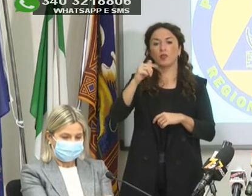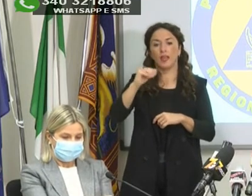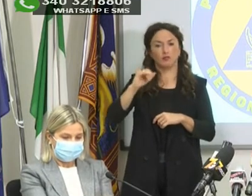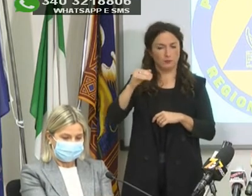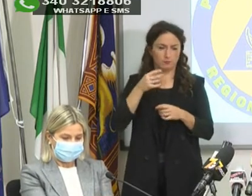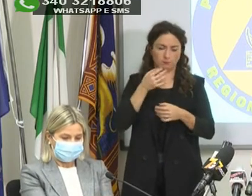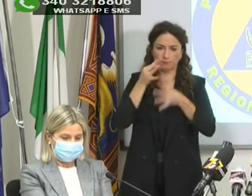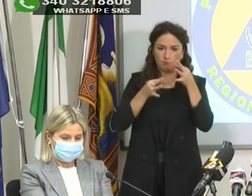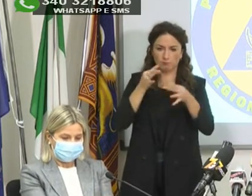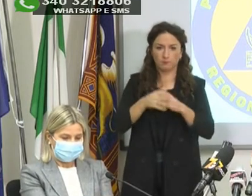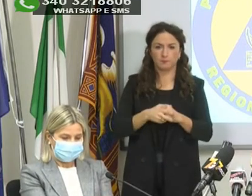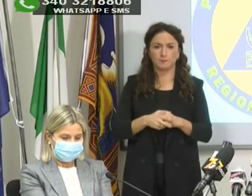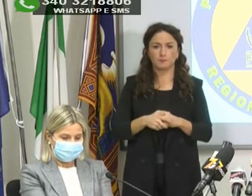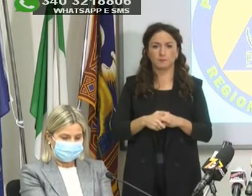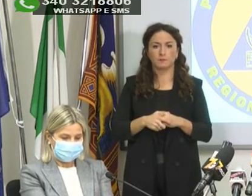parlerà,